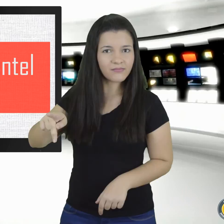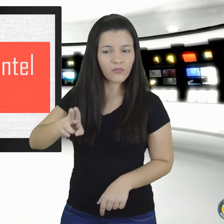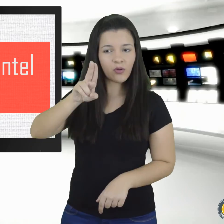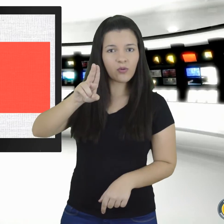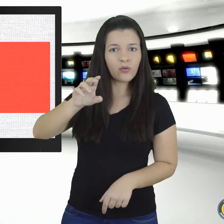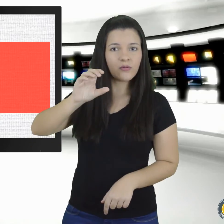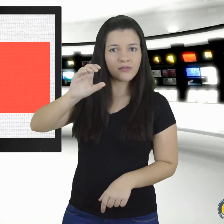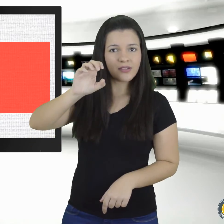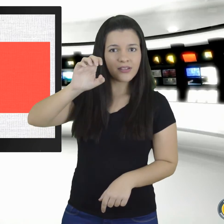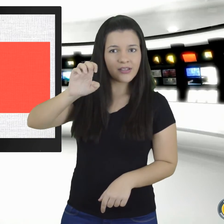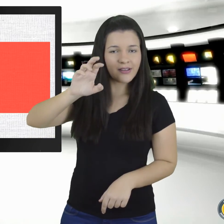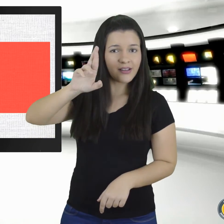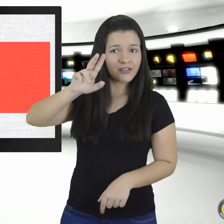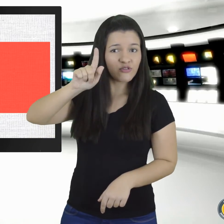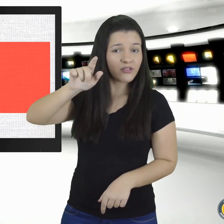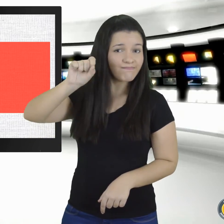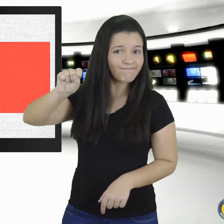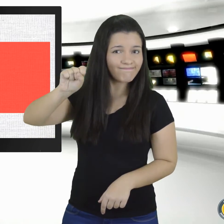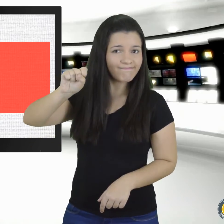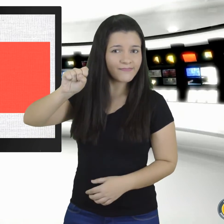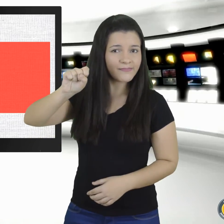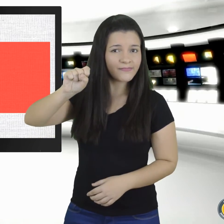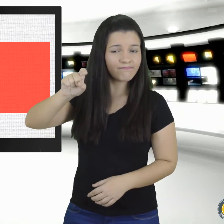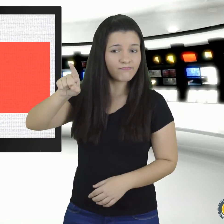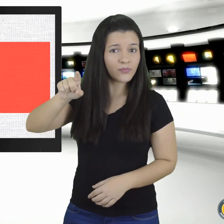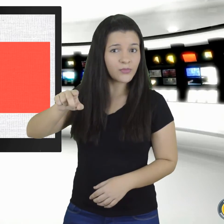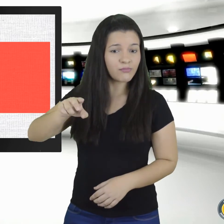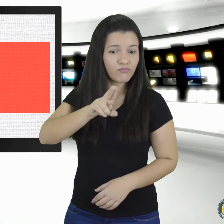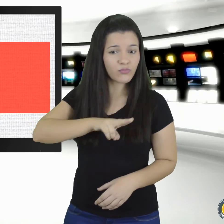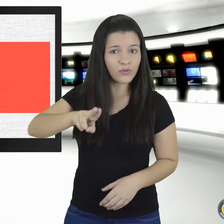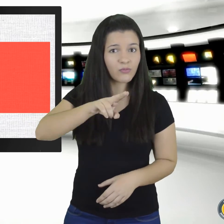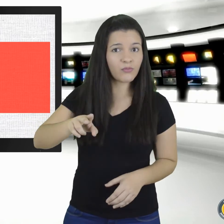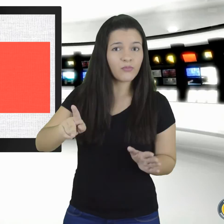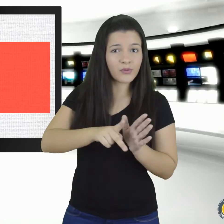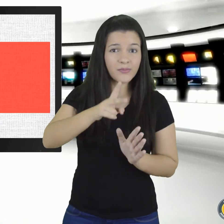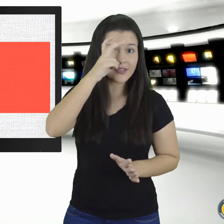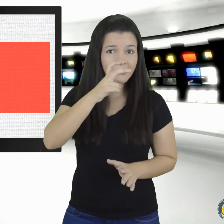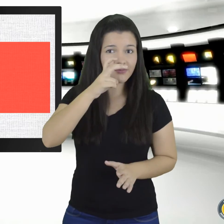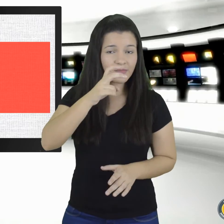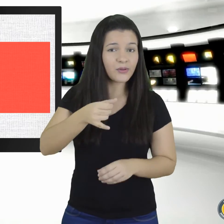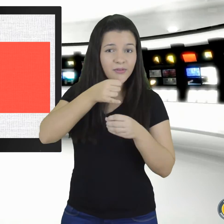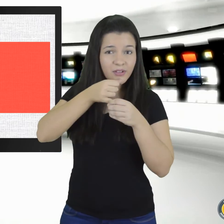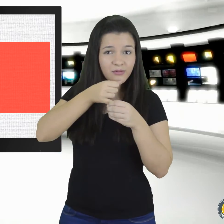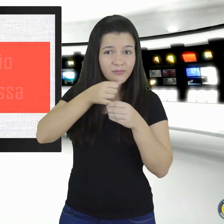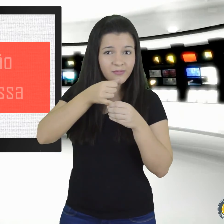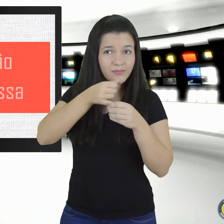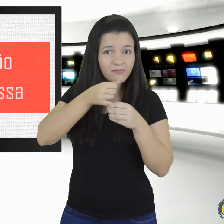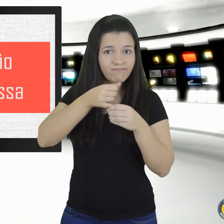UCERGS, União de Cegos do Rio Grande do Sul, com sede em Porto Alegre,